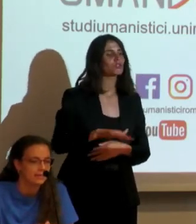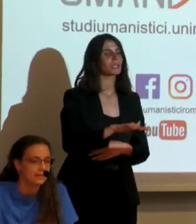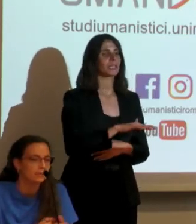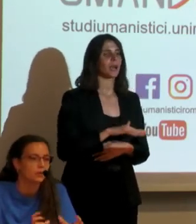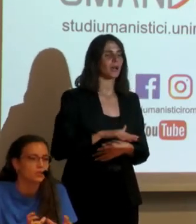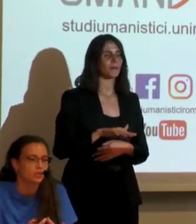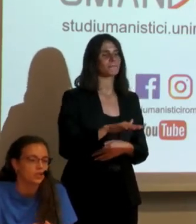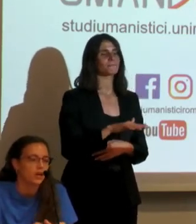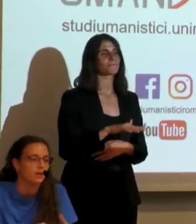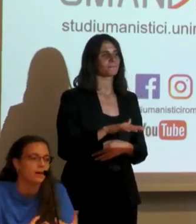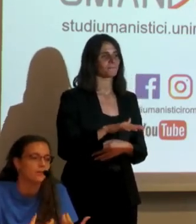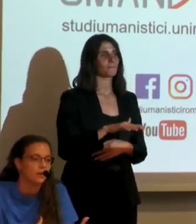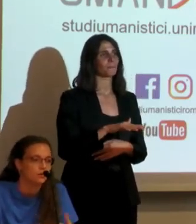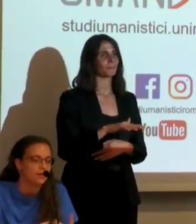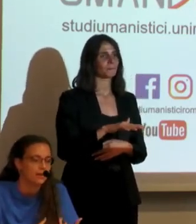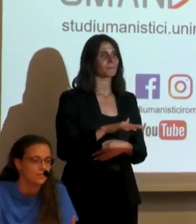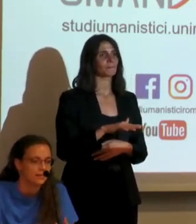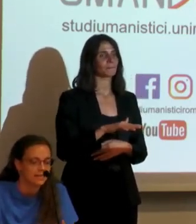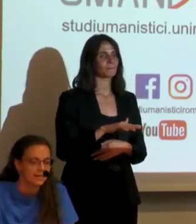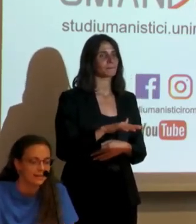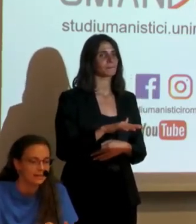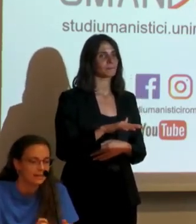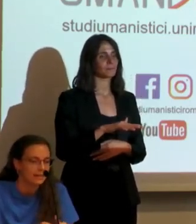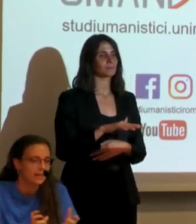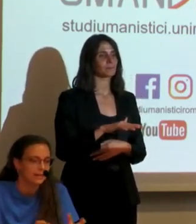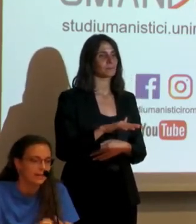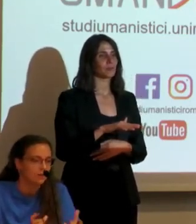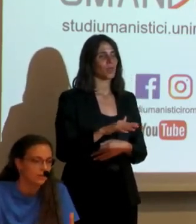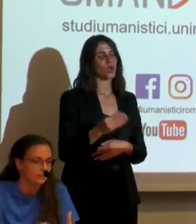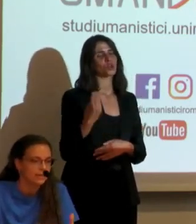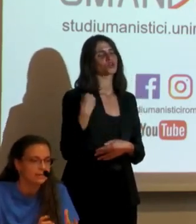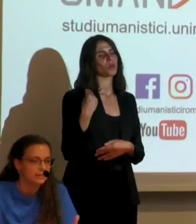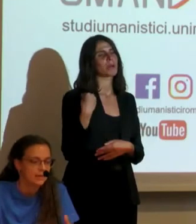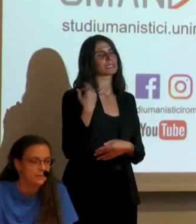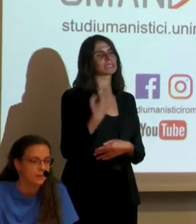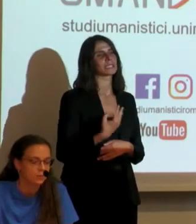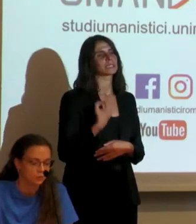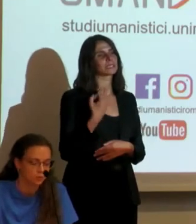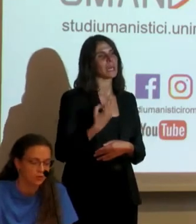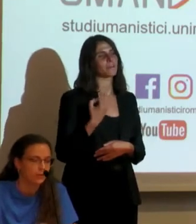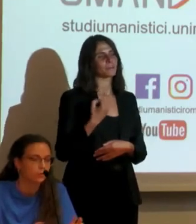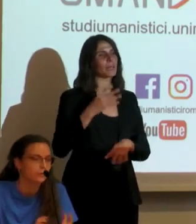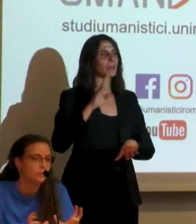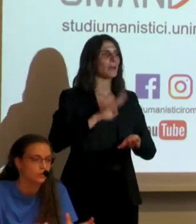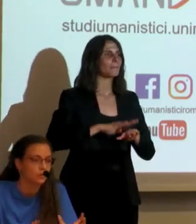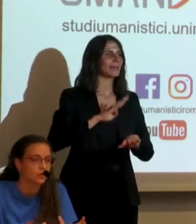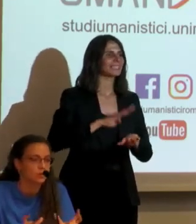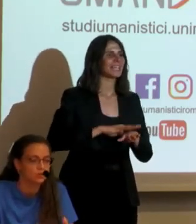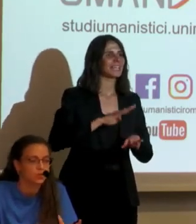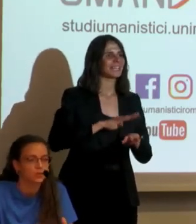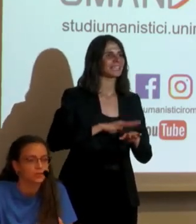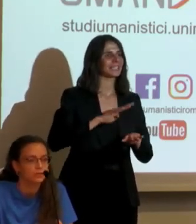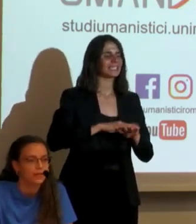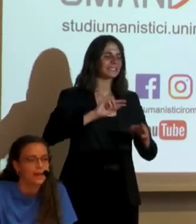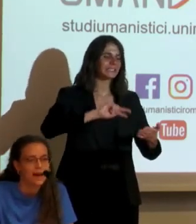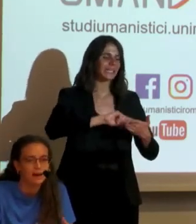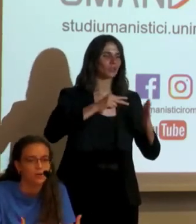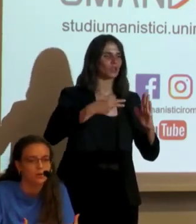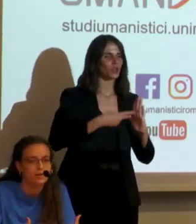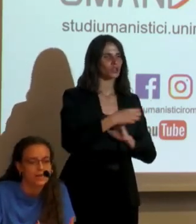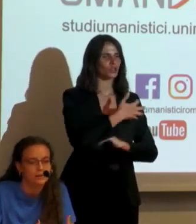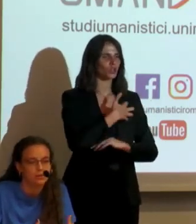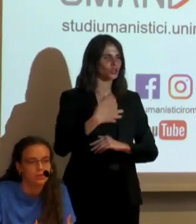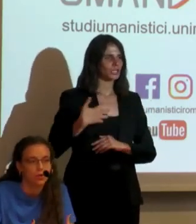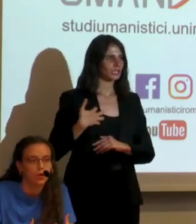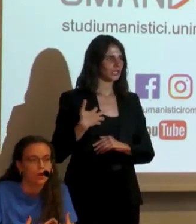di rivolgerci a facoltà e a materie come le materie STEM, appunto le facoltà più tecnologico-scientifiche, ha